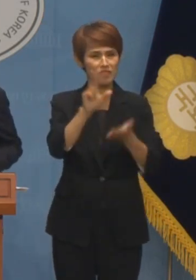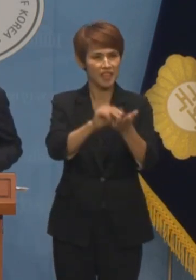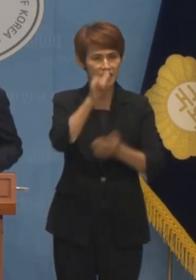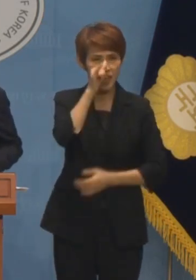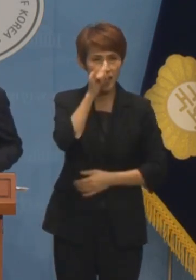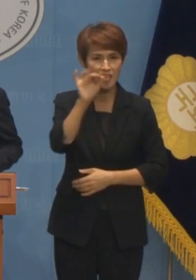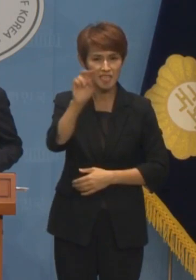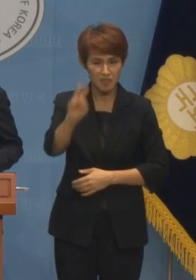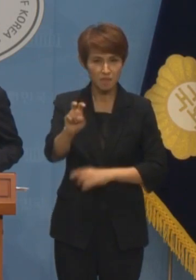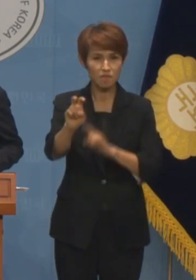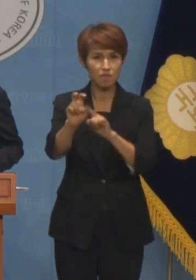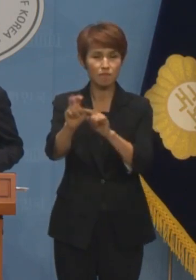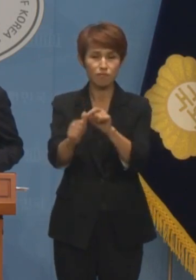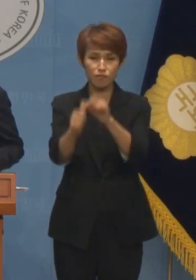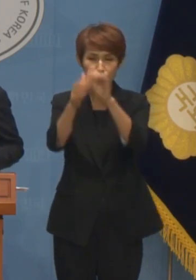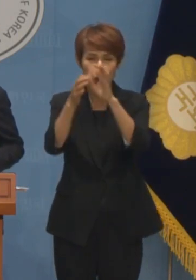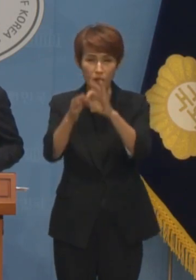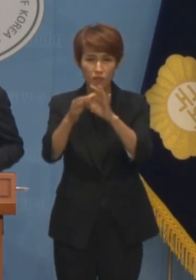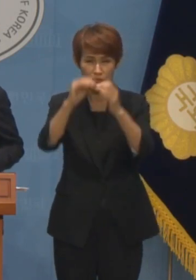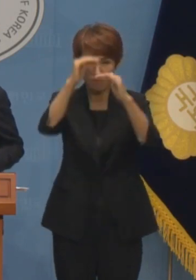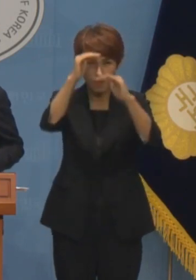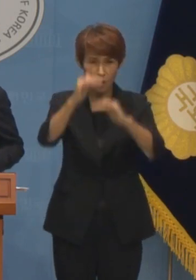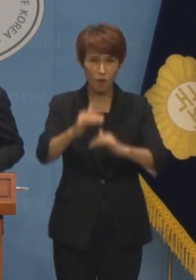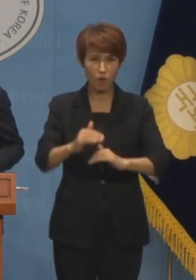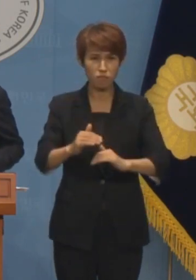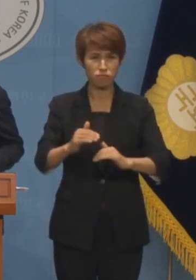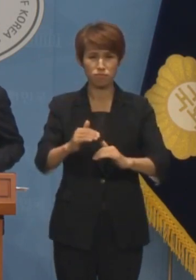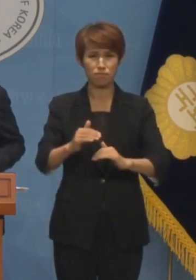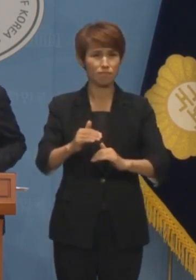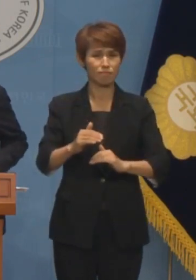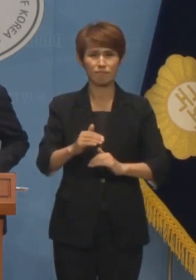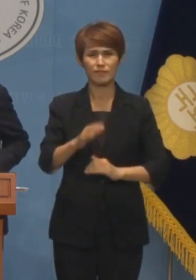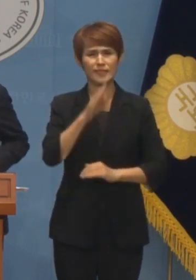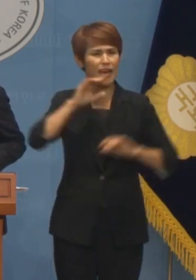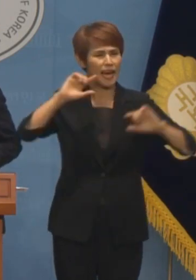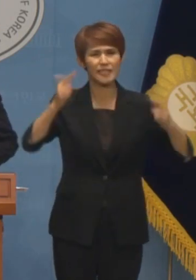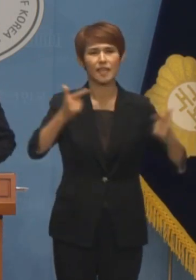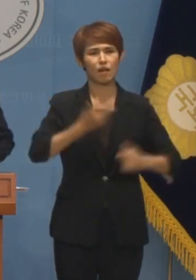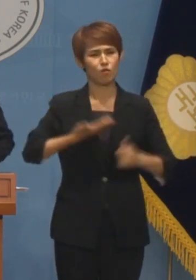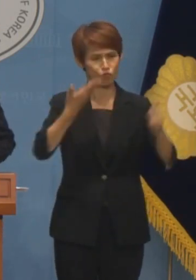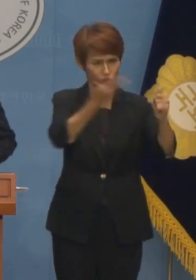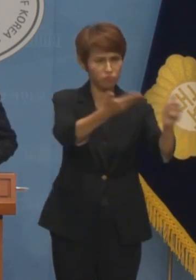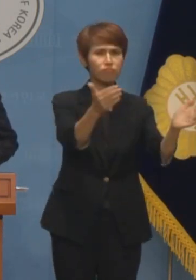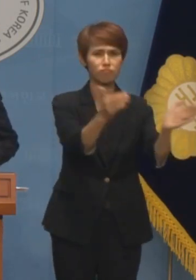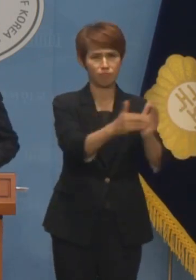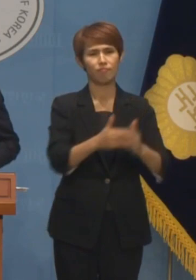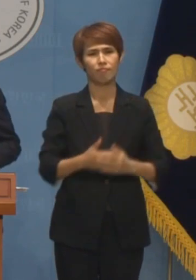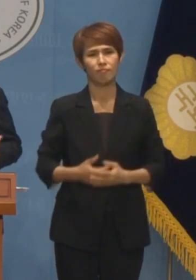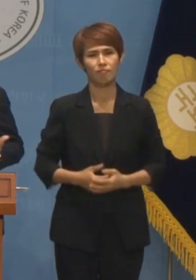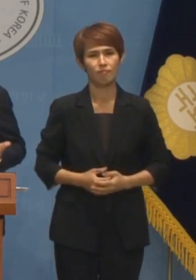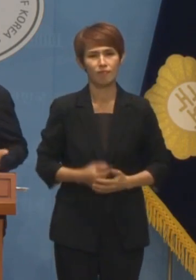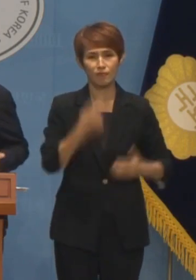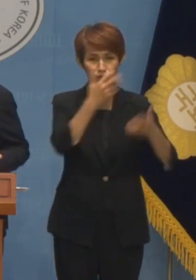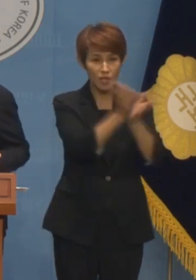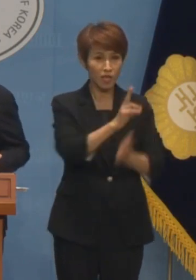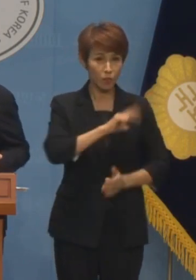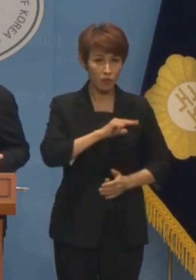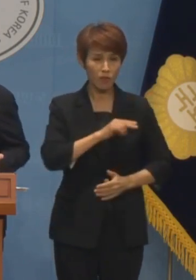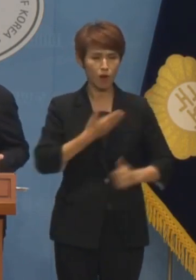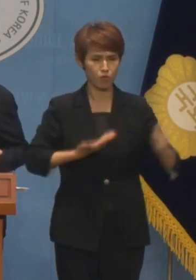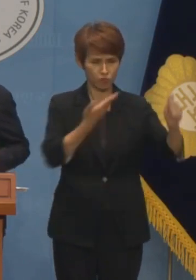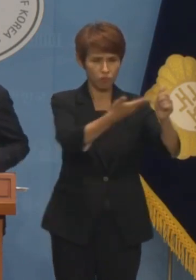로비 의혹이 이게 전혀 사실 무근이다라는 것을 알려줬습니다. 민당의원한테